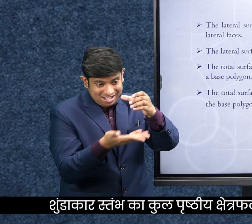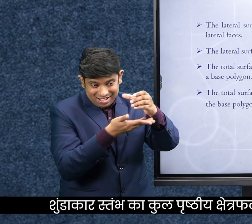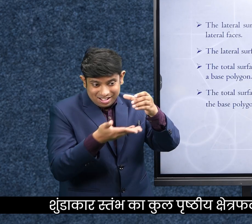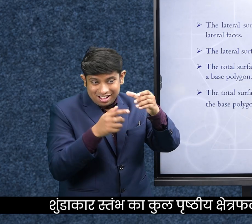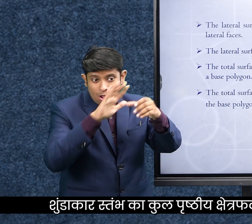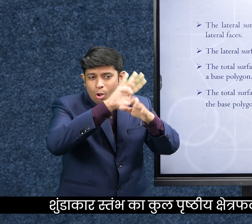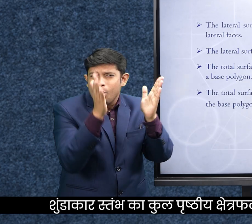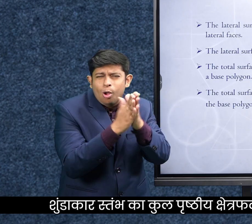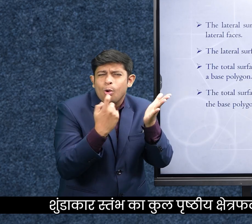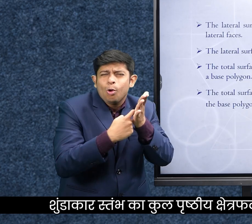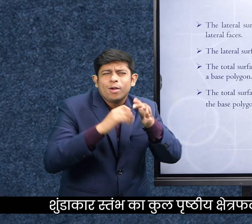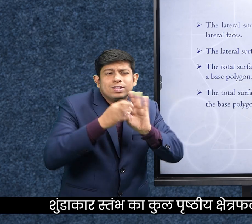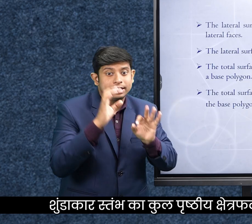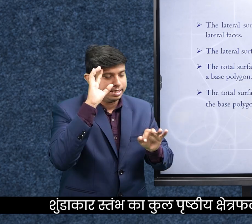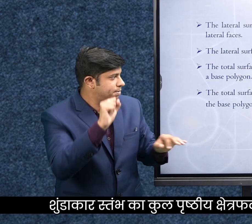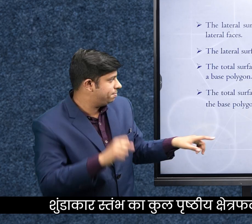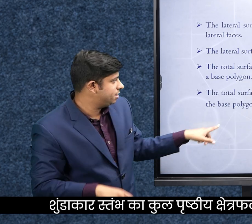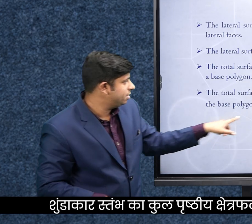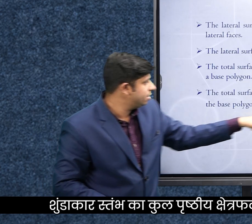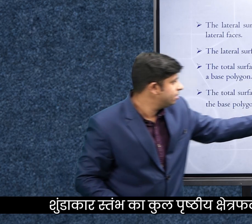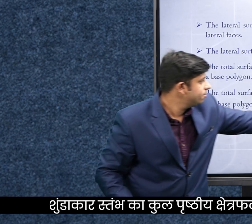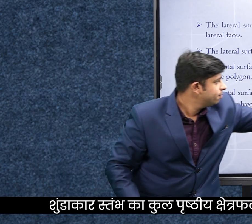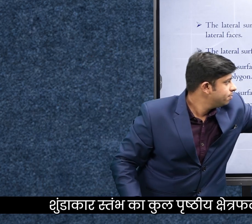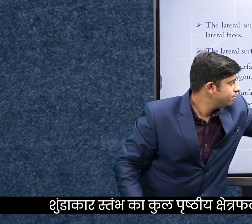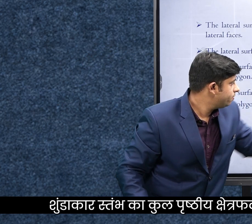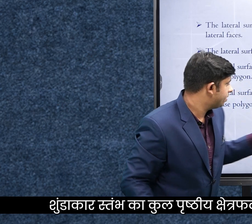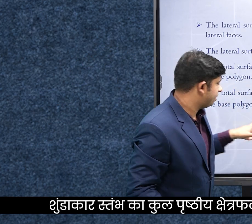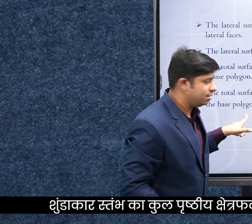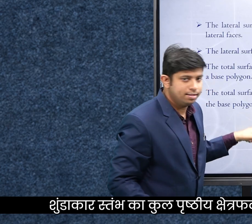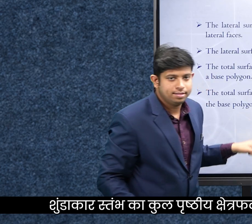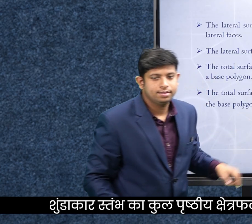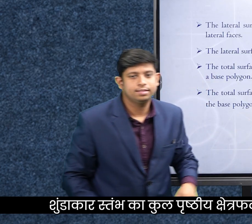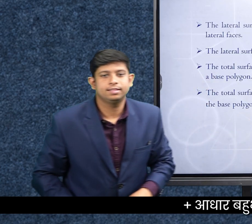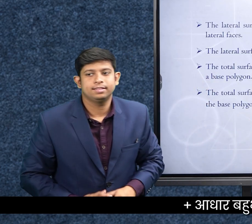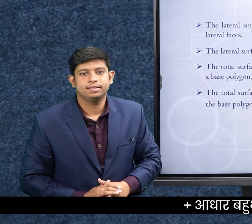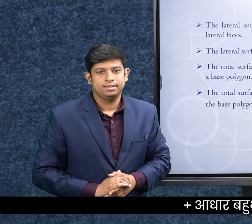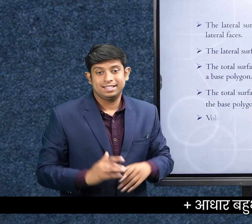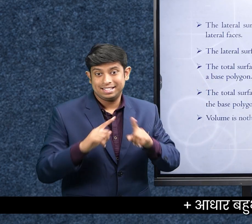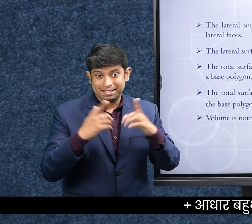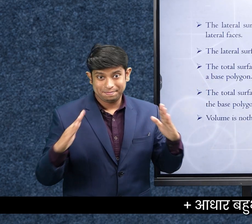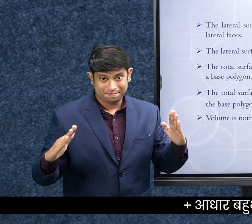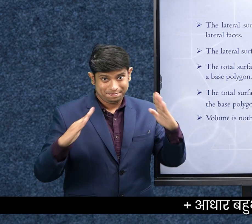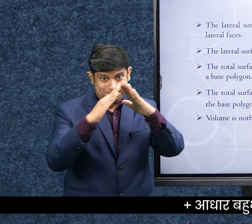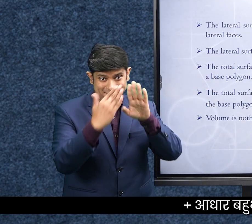कुल पृष्ठीय क्षेत्रफल इज इक्वल x आधार की परिधि इंटू तिरछी ऊंचाई प्लस आधार बहुभुज का